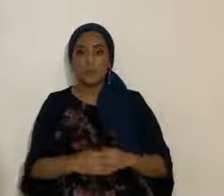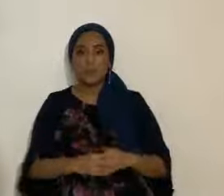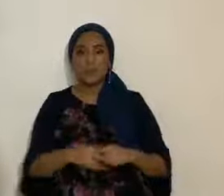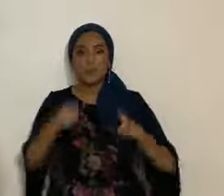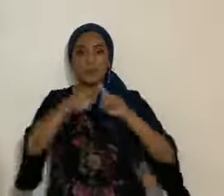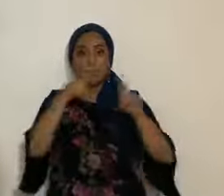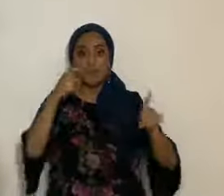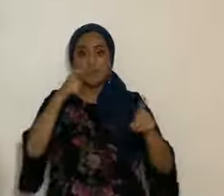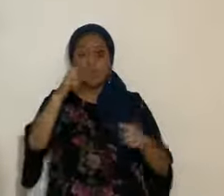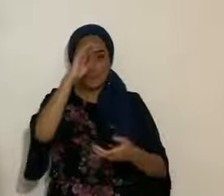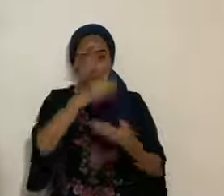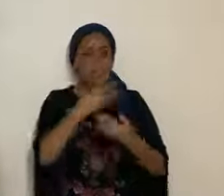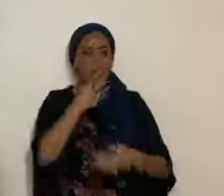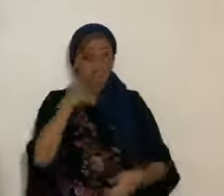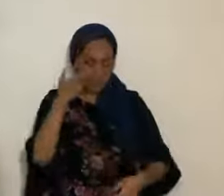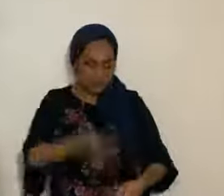los hebreos es este.